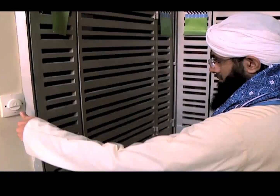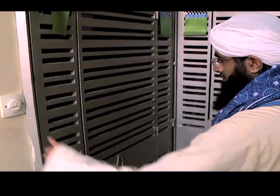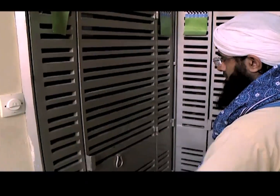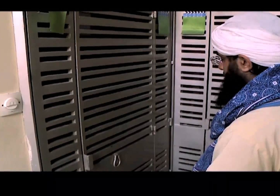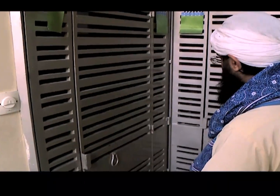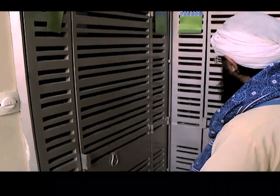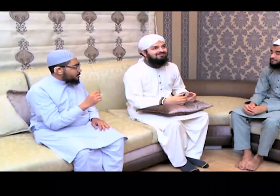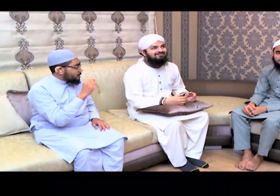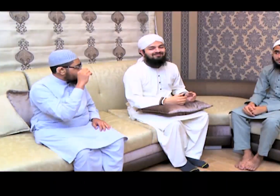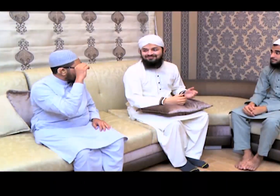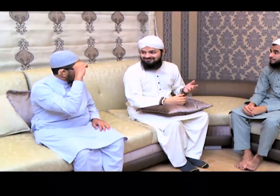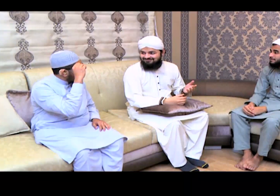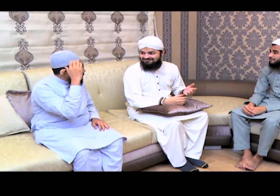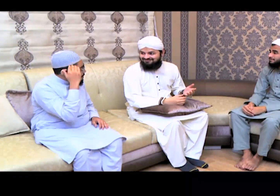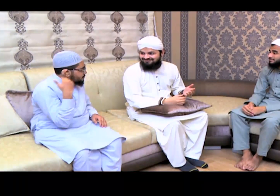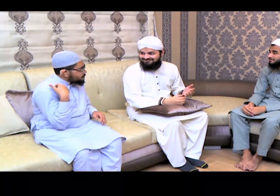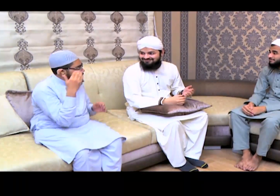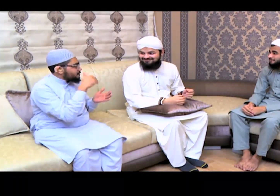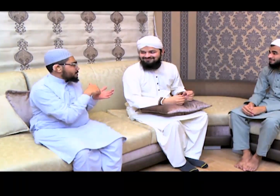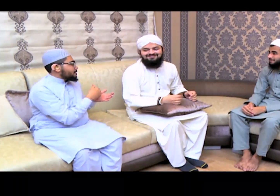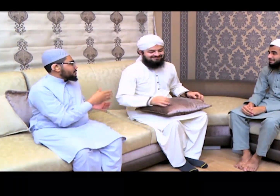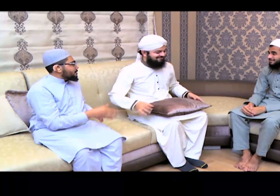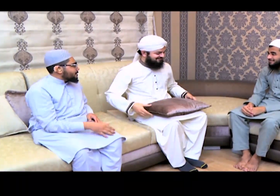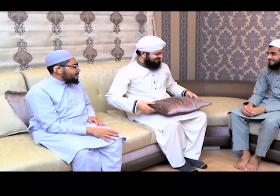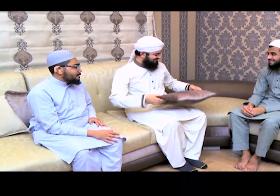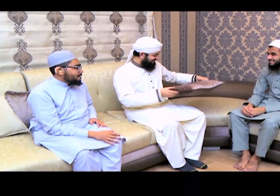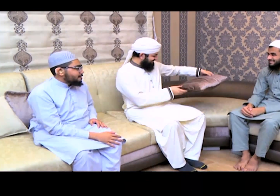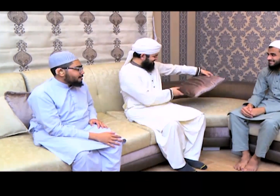دیتا شاید علی بھائی آ گئے۔ ہمارا